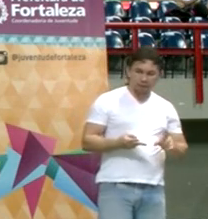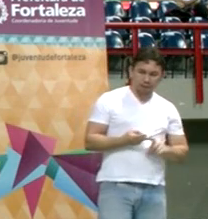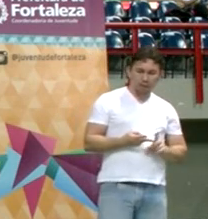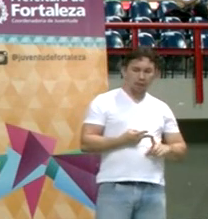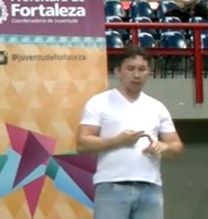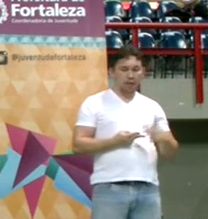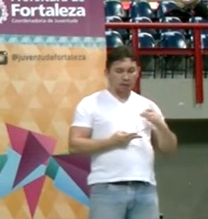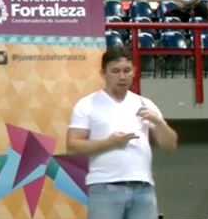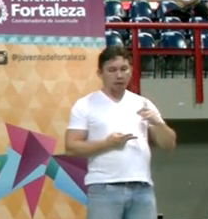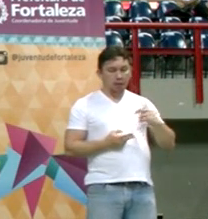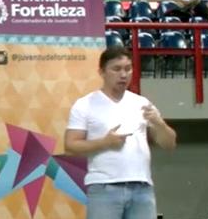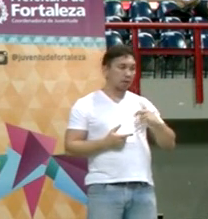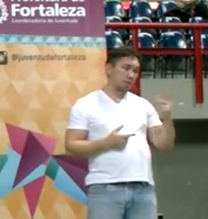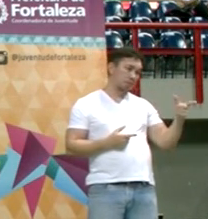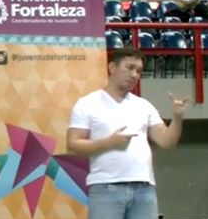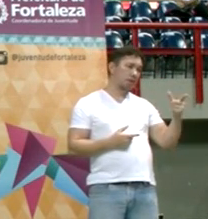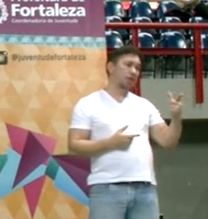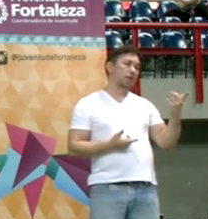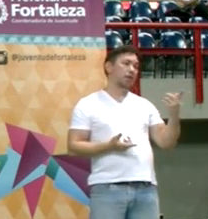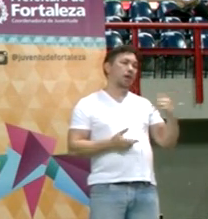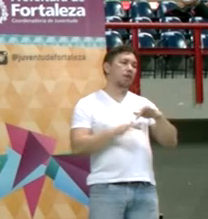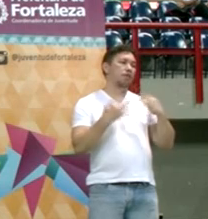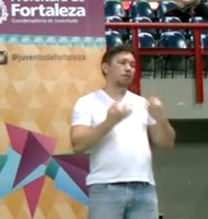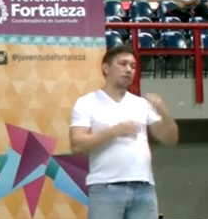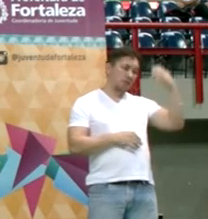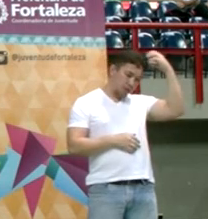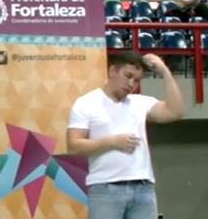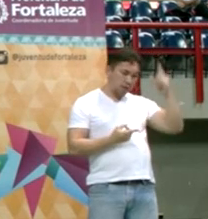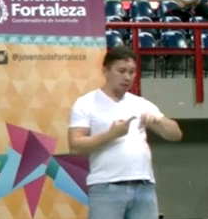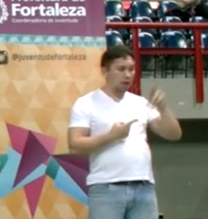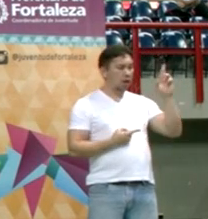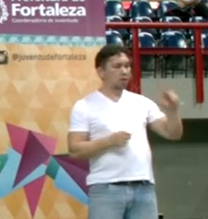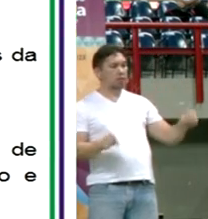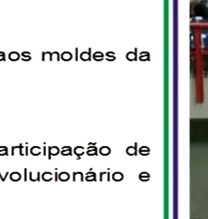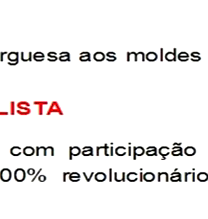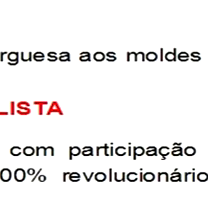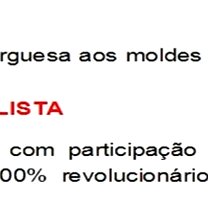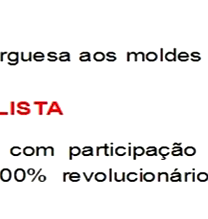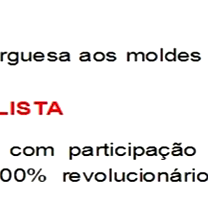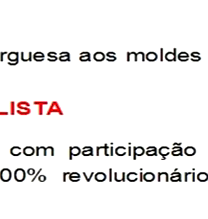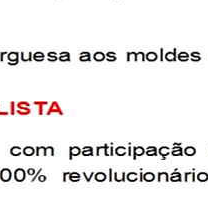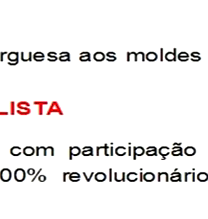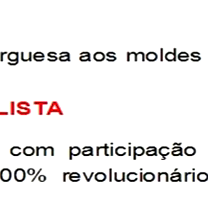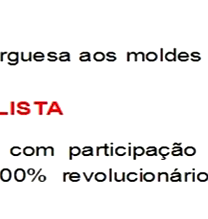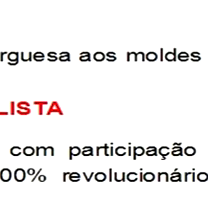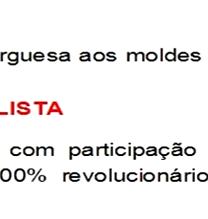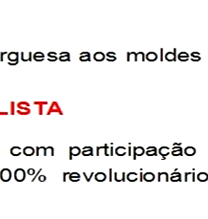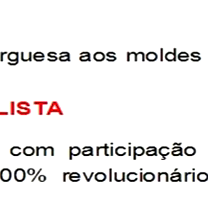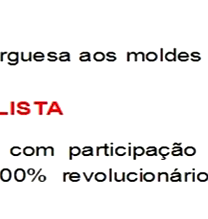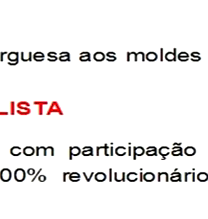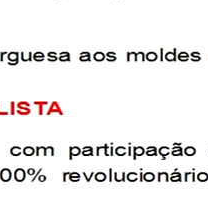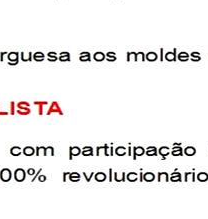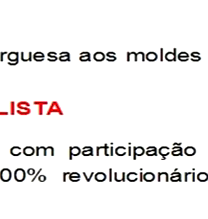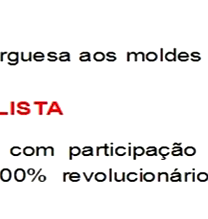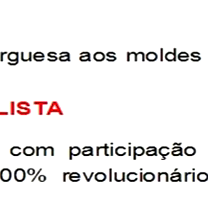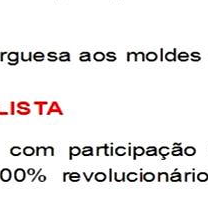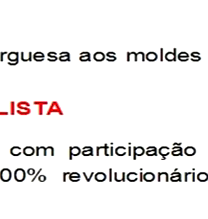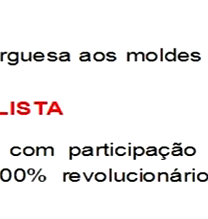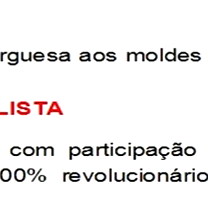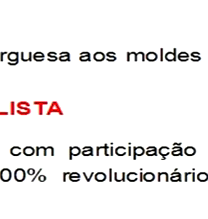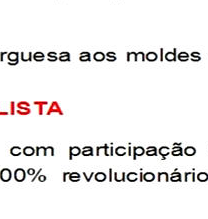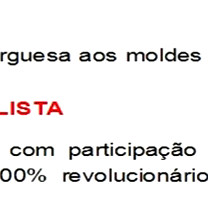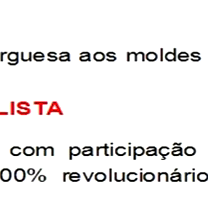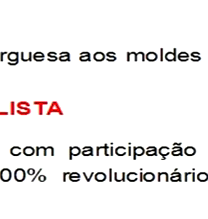lance da família real ainda está mantida na Rússia. E a Rússia era pobre, falida. E a guerra do Japão mostrou isso. Então a Rússia já